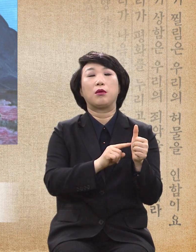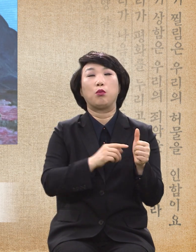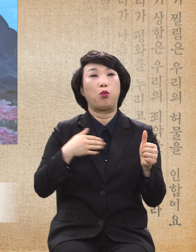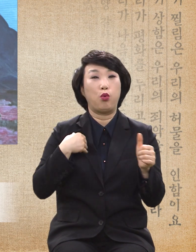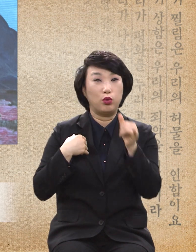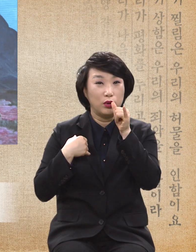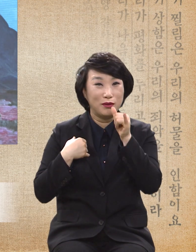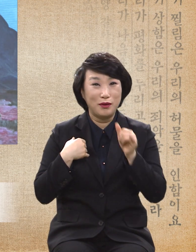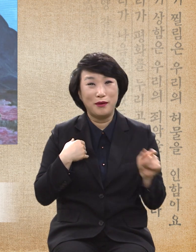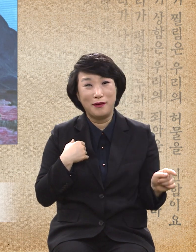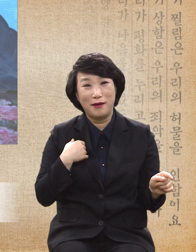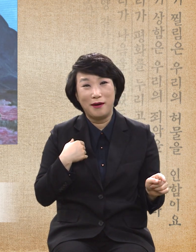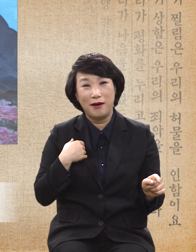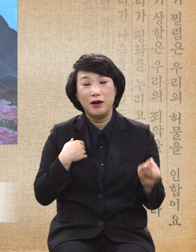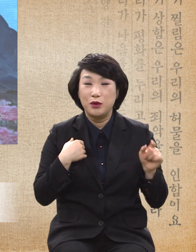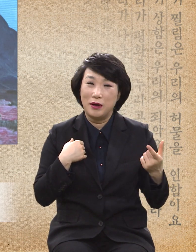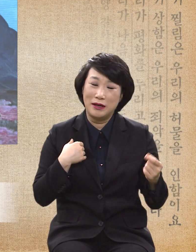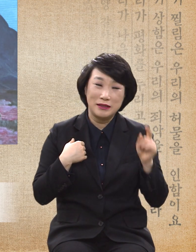몰랐다 그 말입니다.